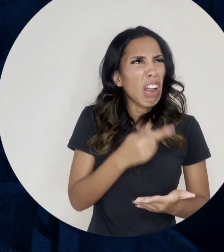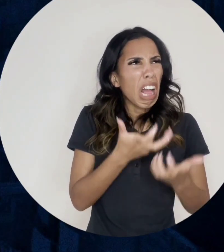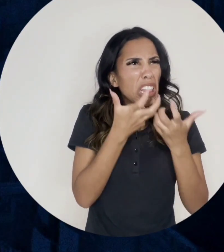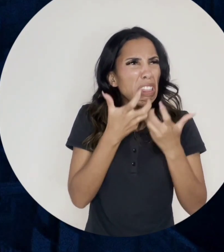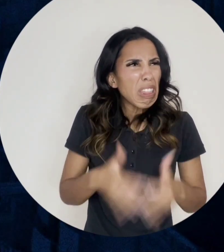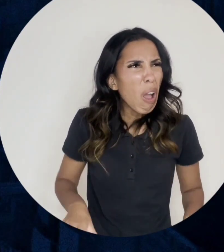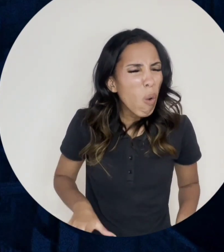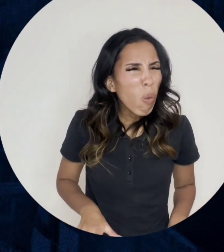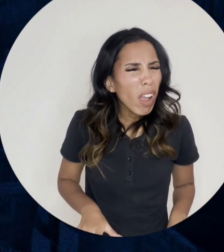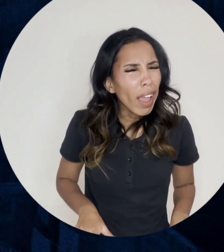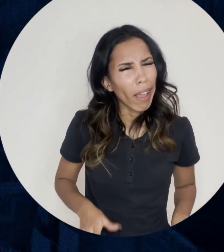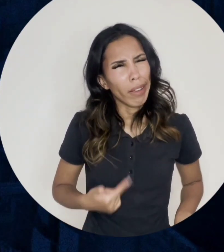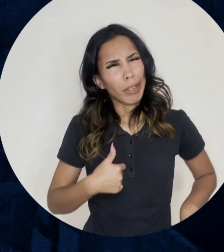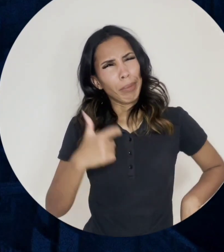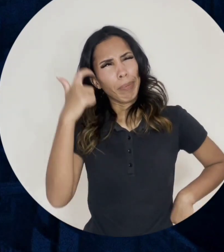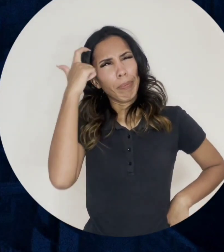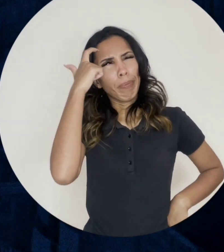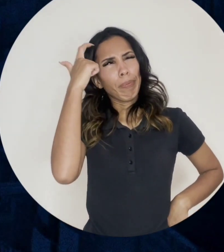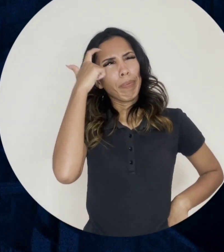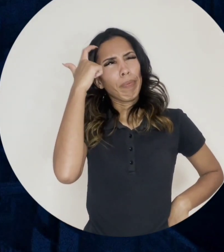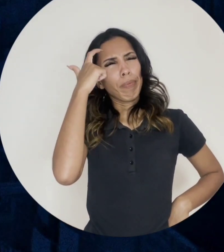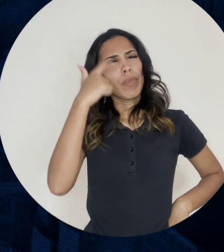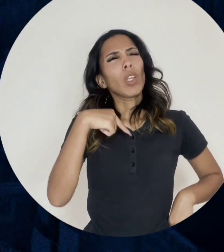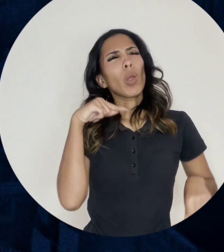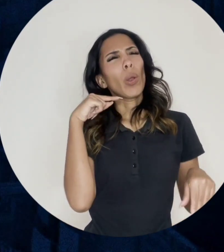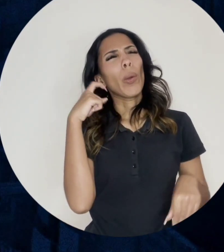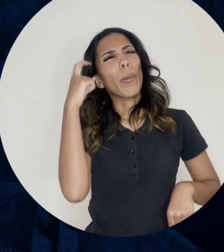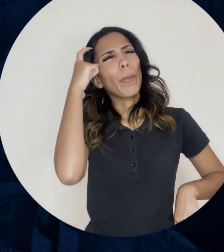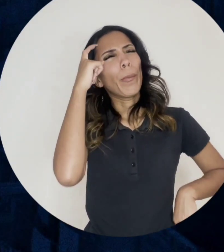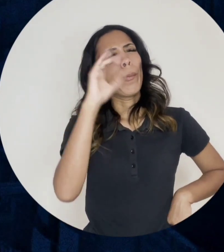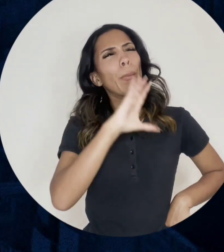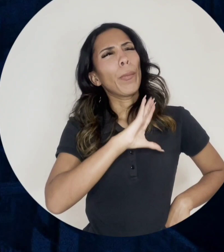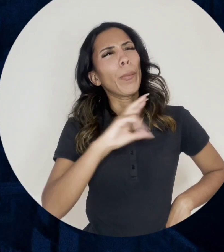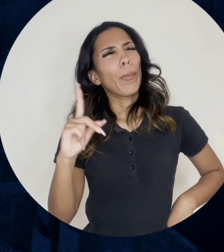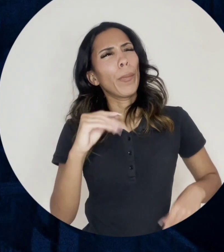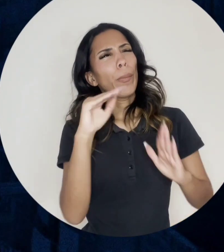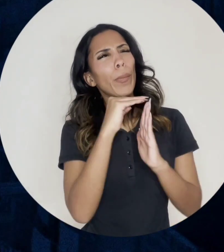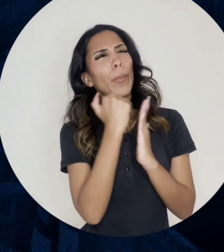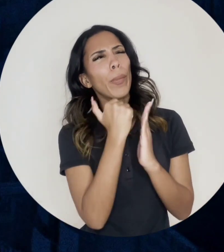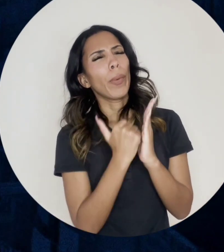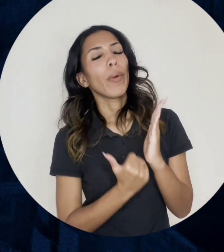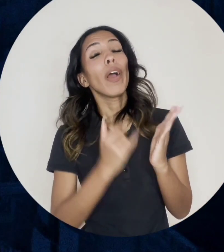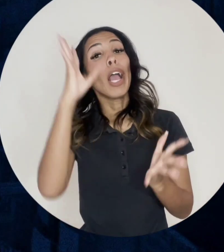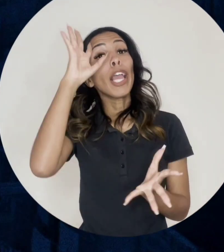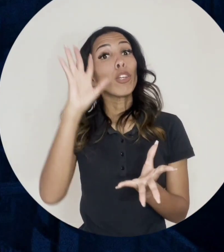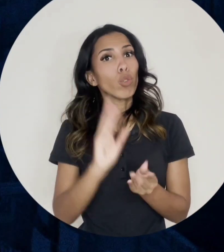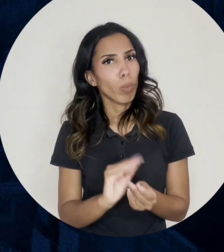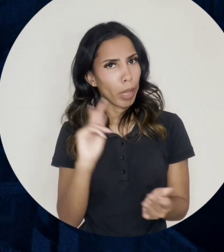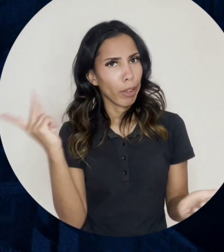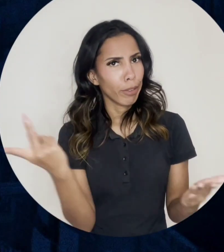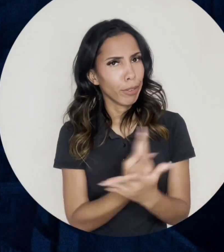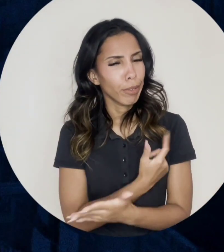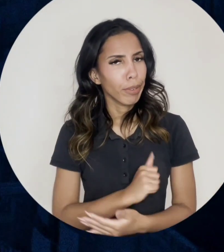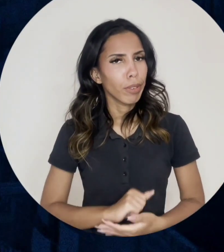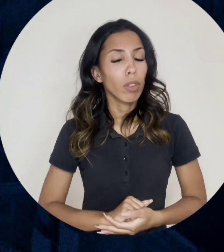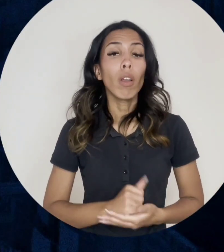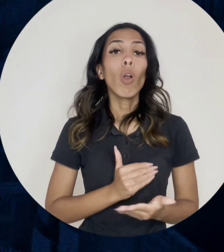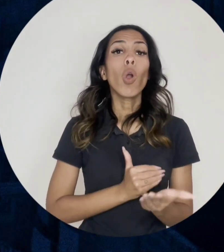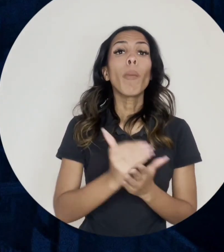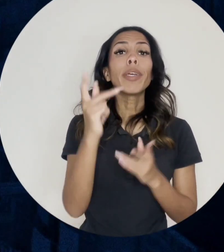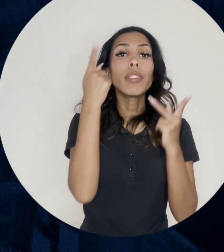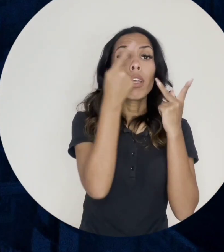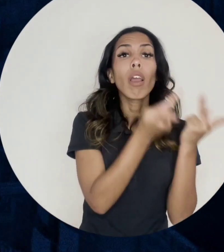quer. Aí, quem são as coordenadoras? Aí foi, me deu. Vai resumir a história. Comecei a fazer